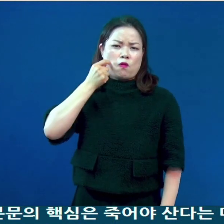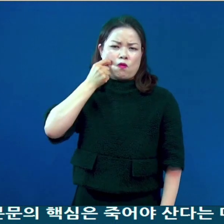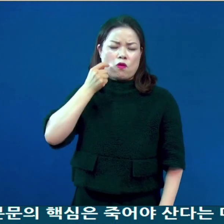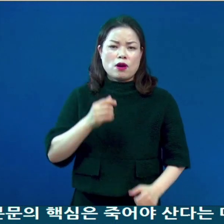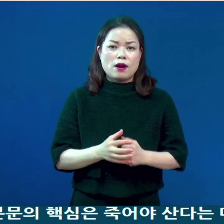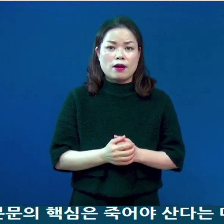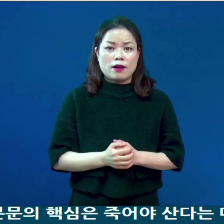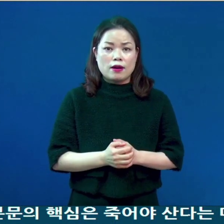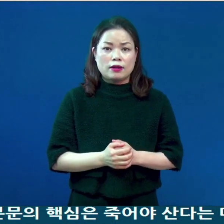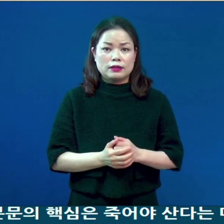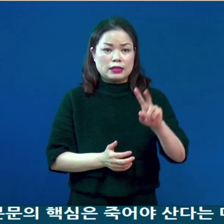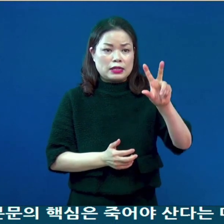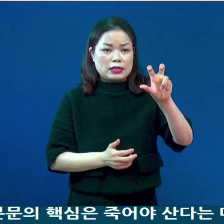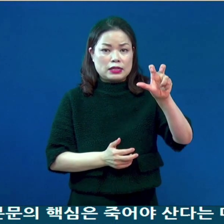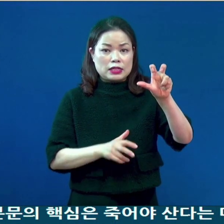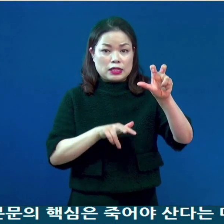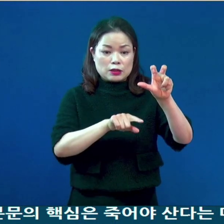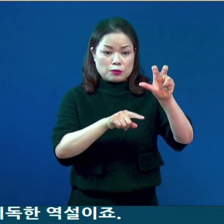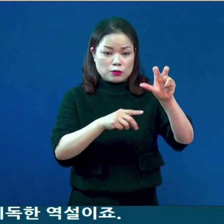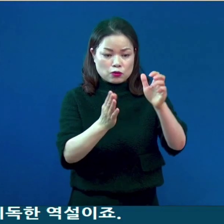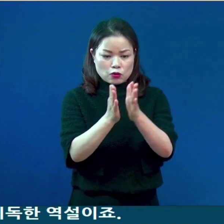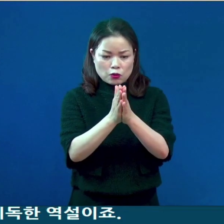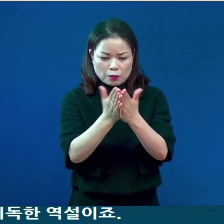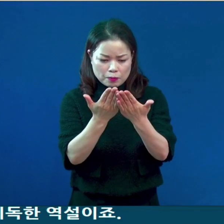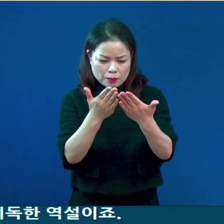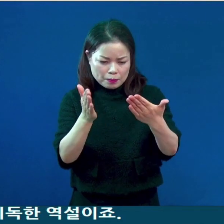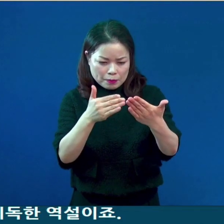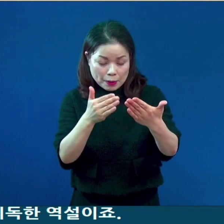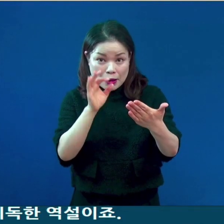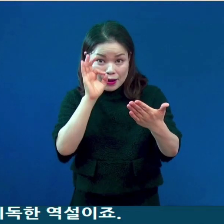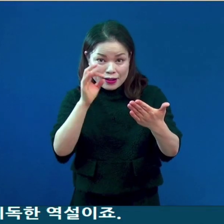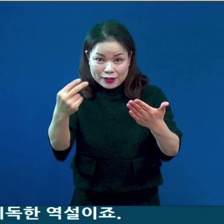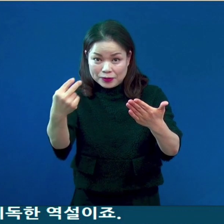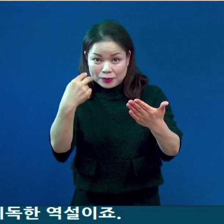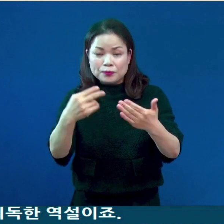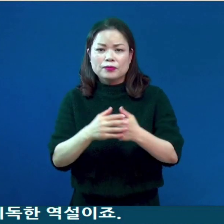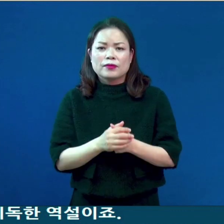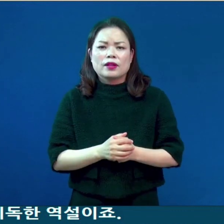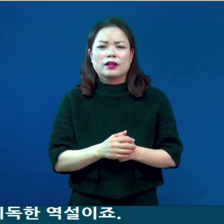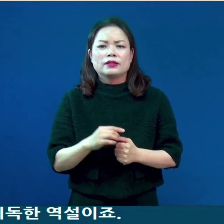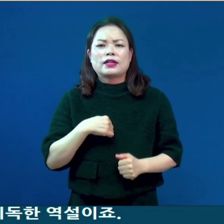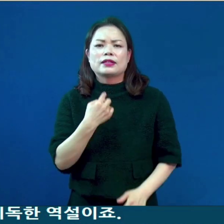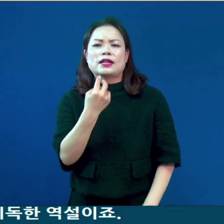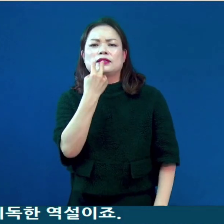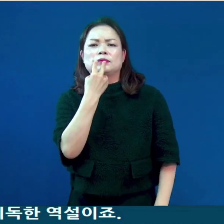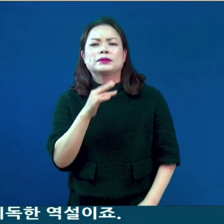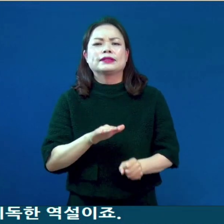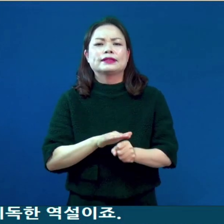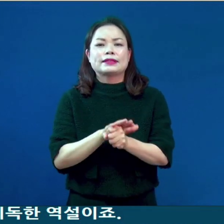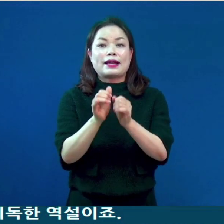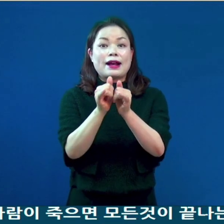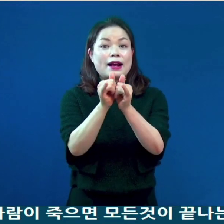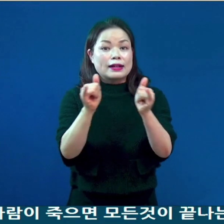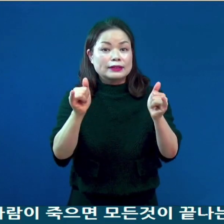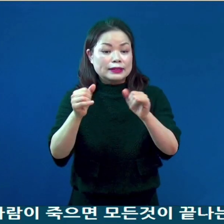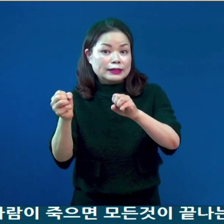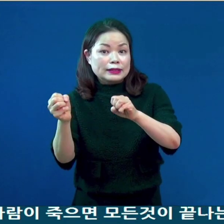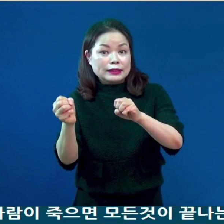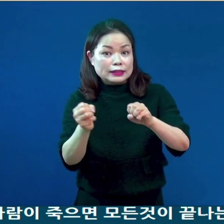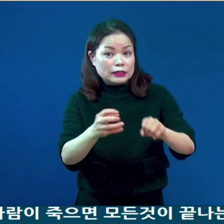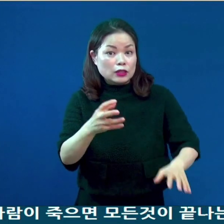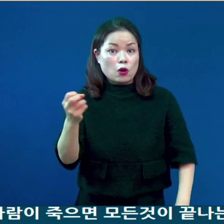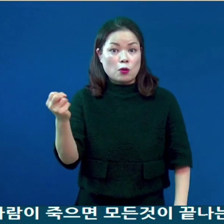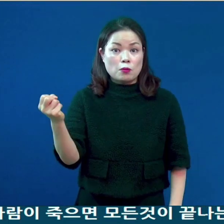말씀입니다. 25절 피셔서 눈으로만 따라와 주시면, 자기의 생명을 사랑하는 자는 잃어버릴